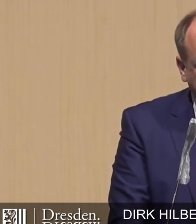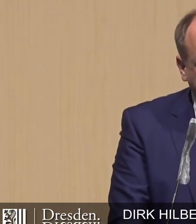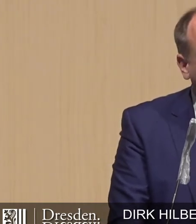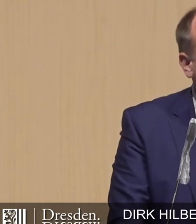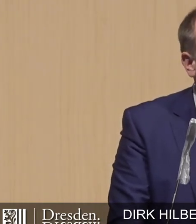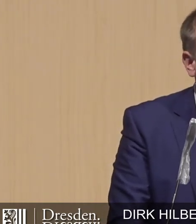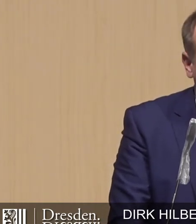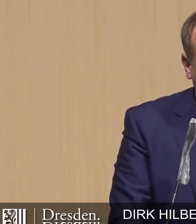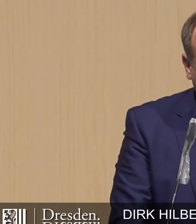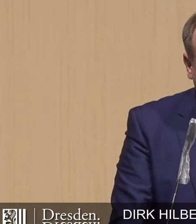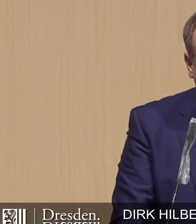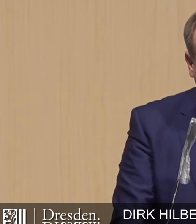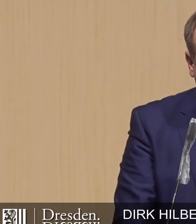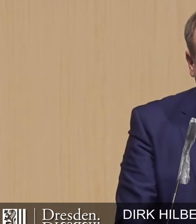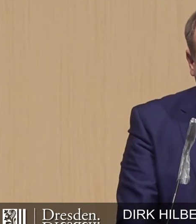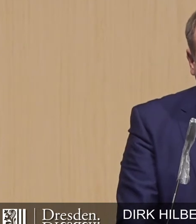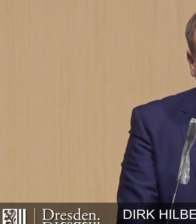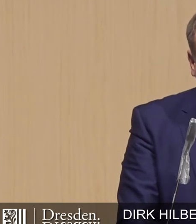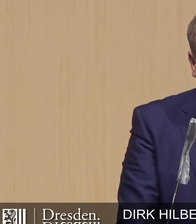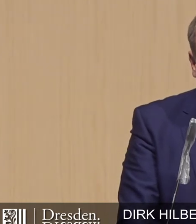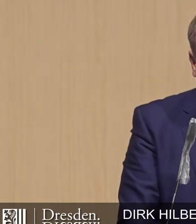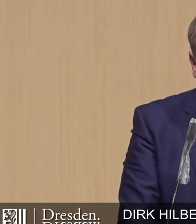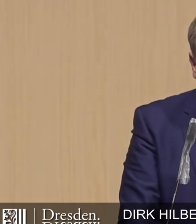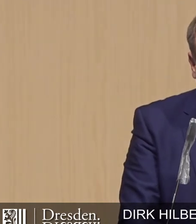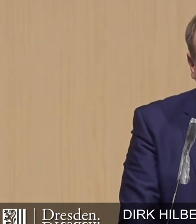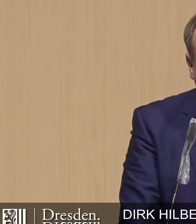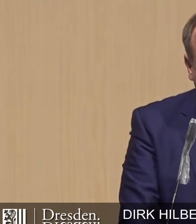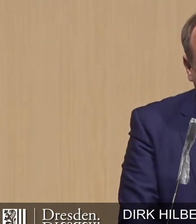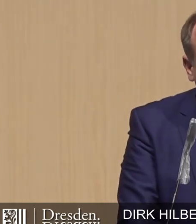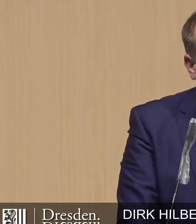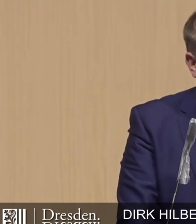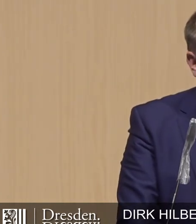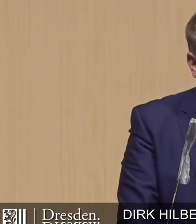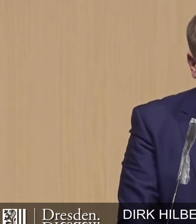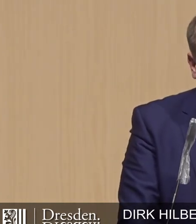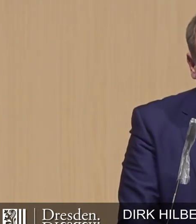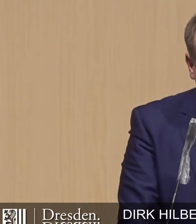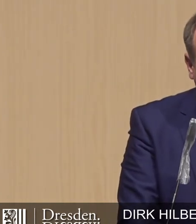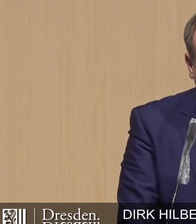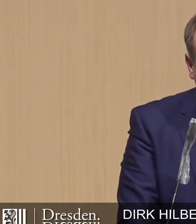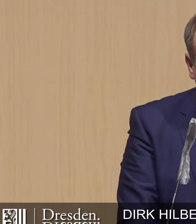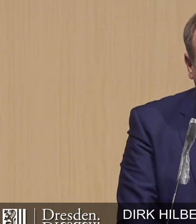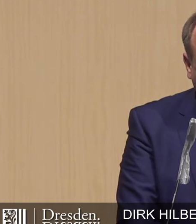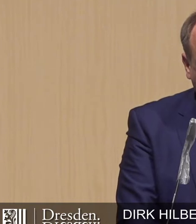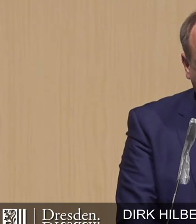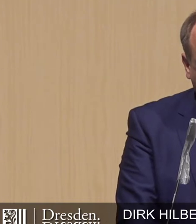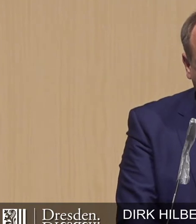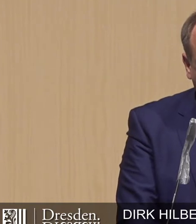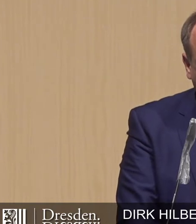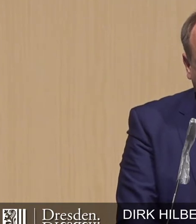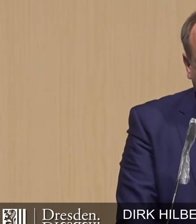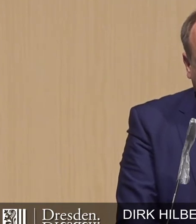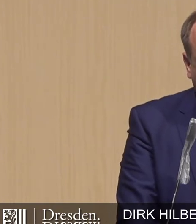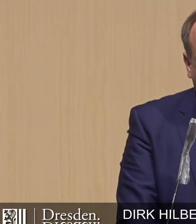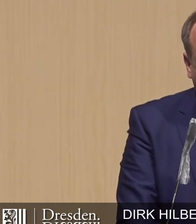würde sogar so weit gehen zu sagen, dass mit der Gründung der Sachsenenergie sich das Verhältnis zwischen Stadt und